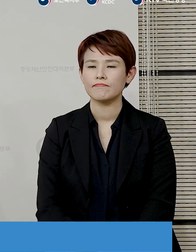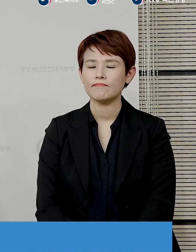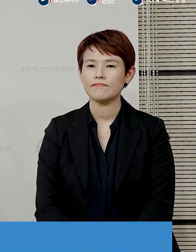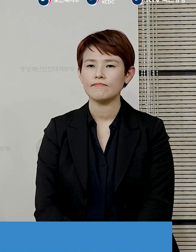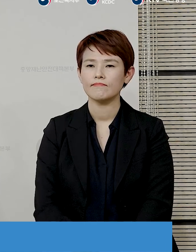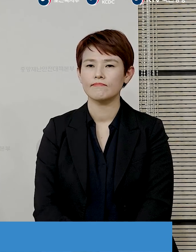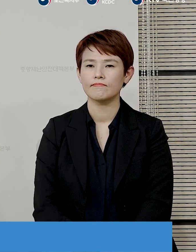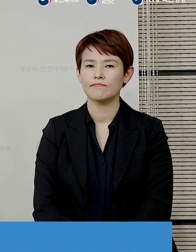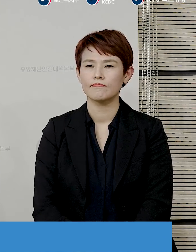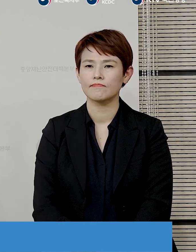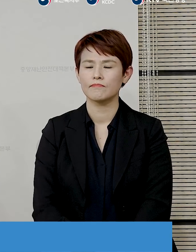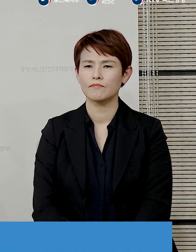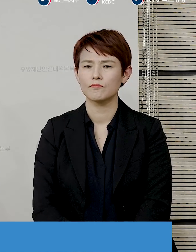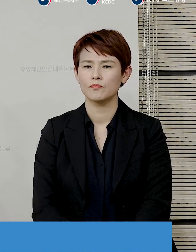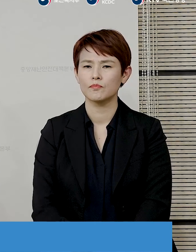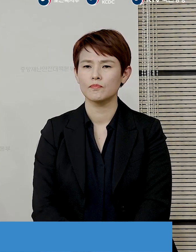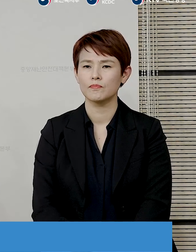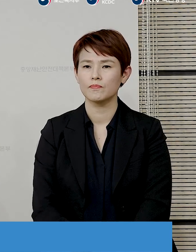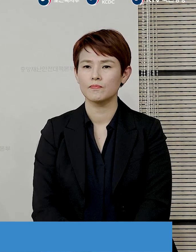그리고 저희가